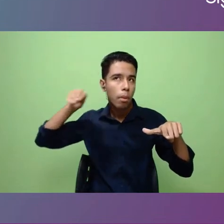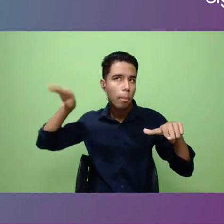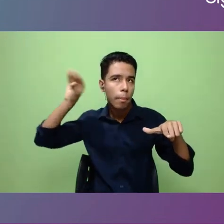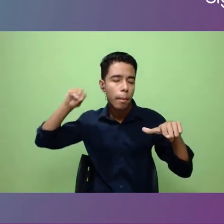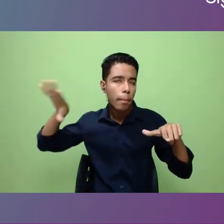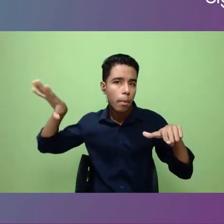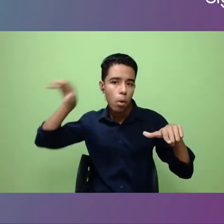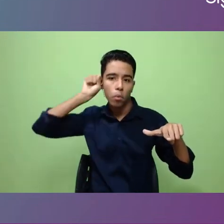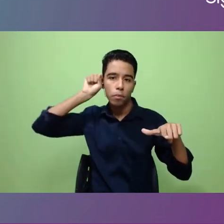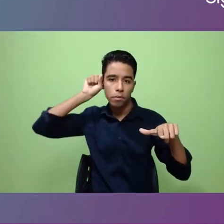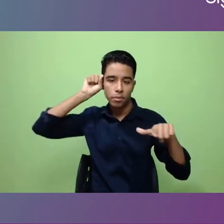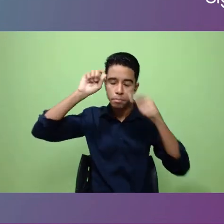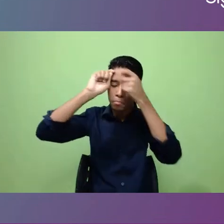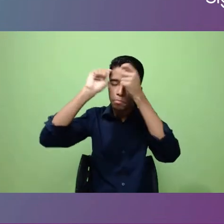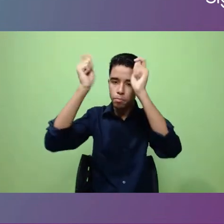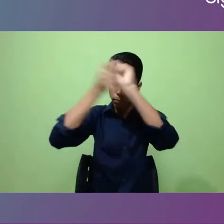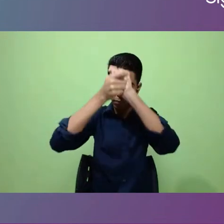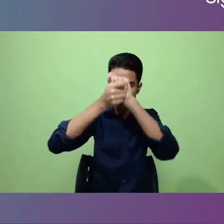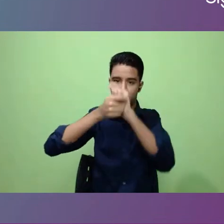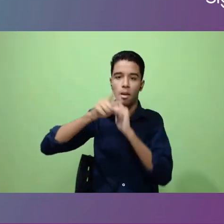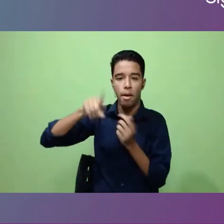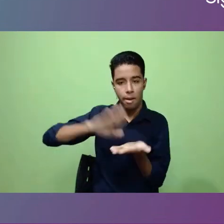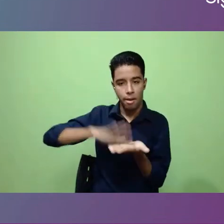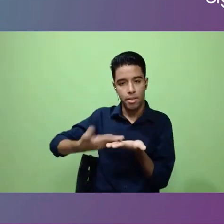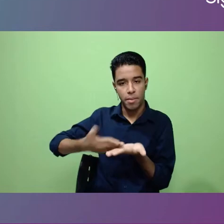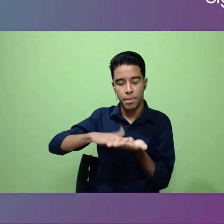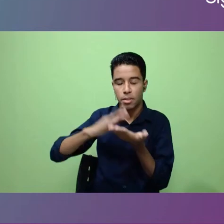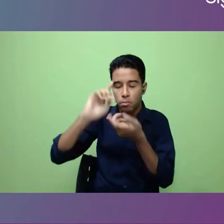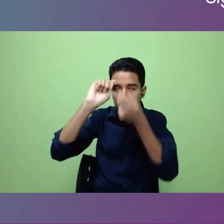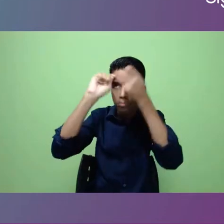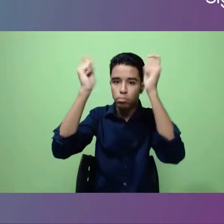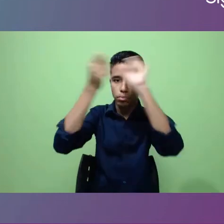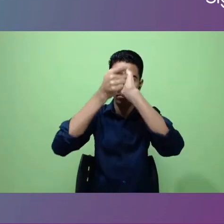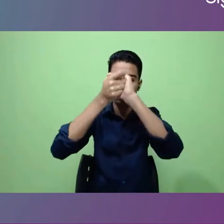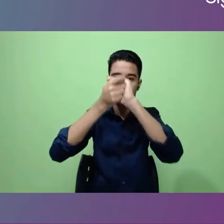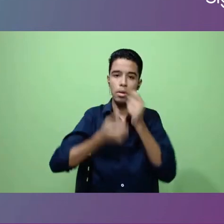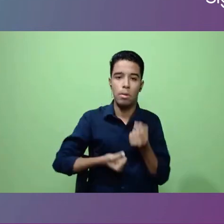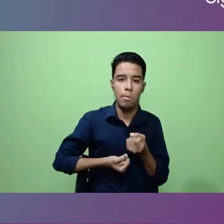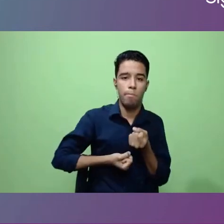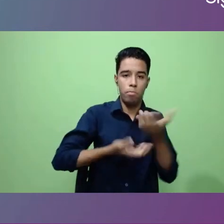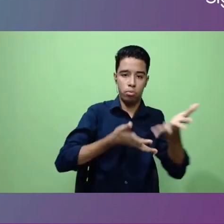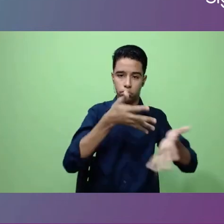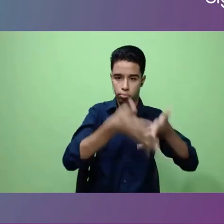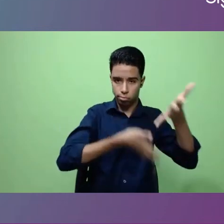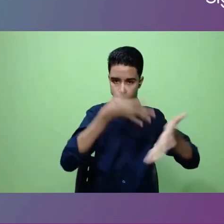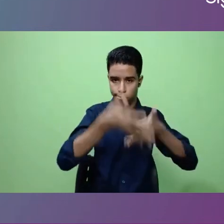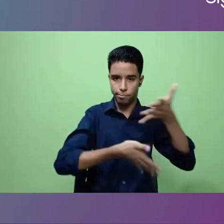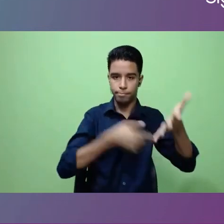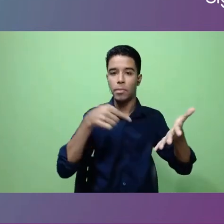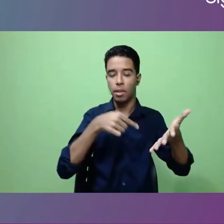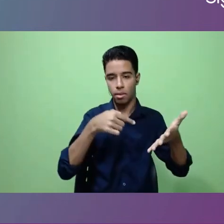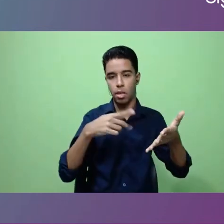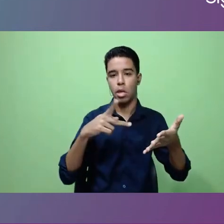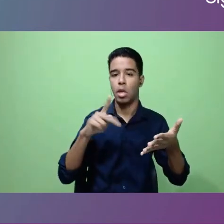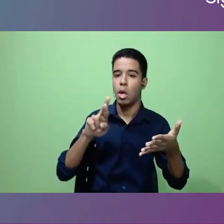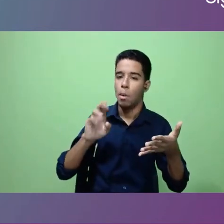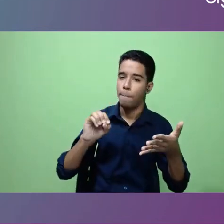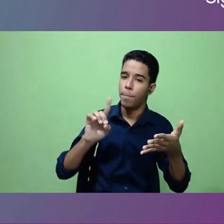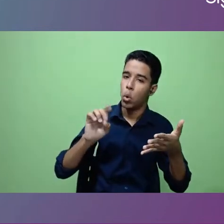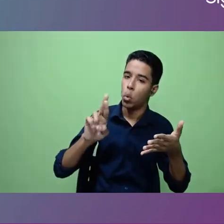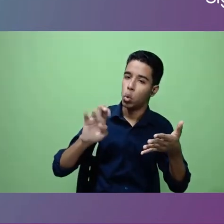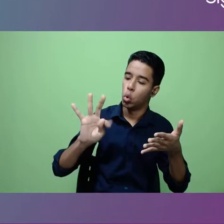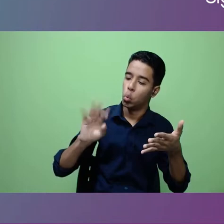uma interpretação realizada é um produto. Agora, o que eu gostaria de convidar vocês a pensarem aqui comigo é